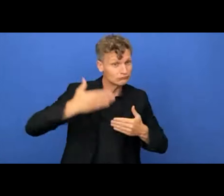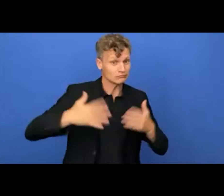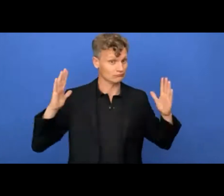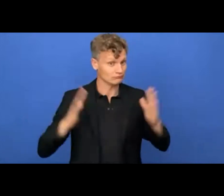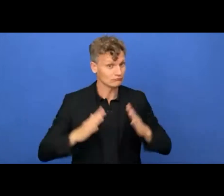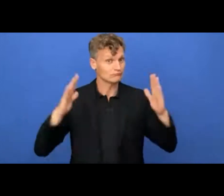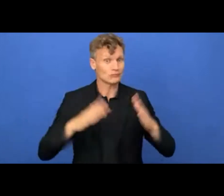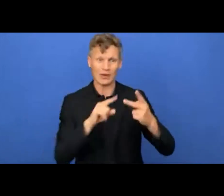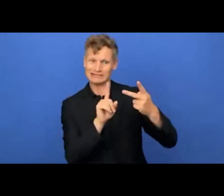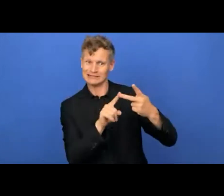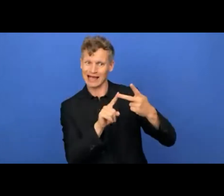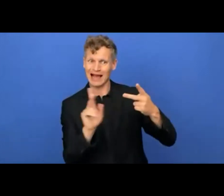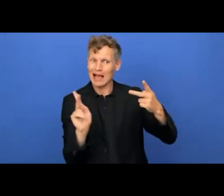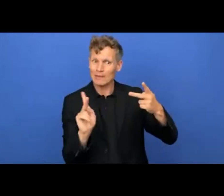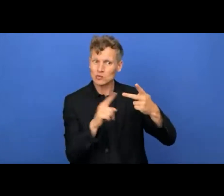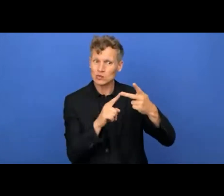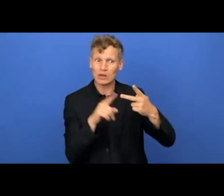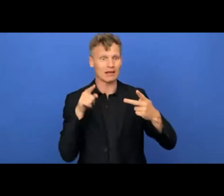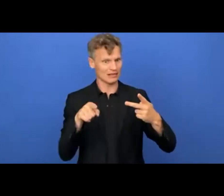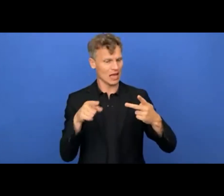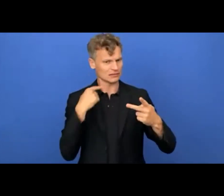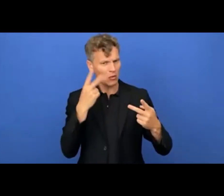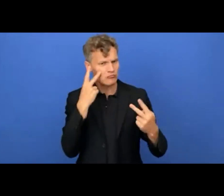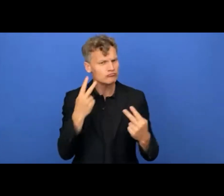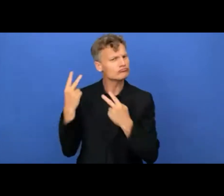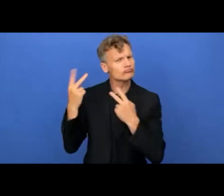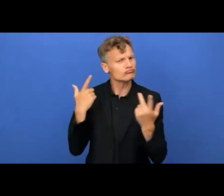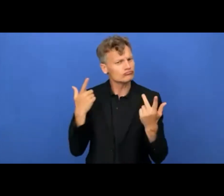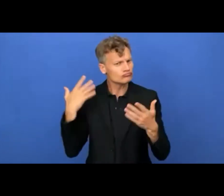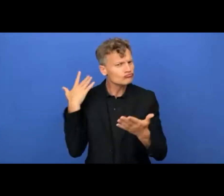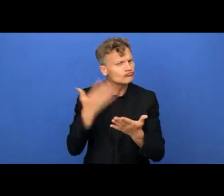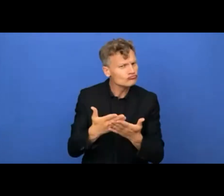évaluation du progrès. Que s'est-il passé? On s'était engagé à faire ceci, cela.